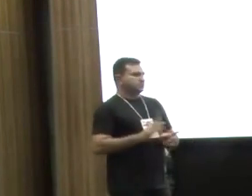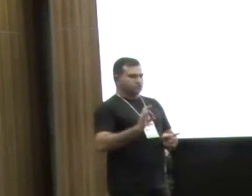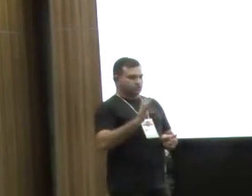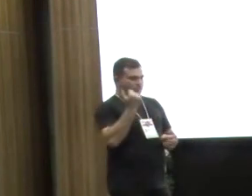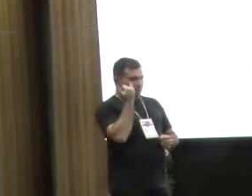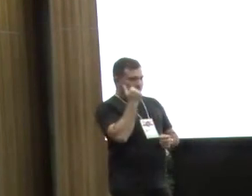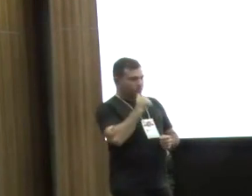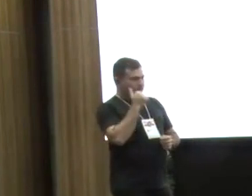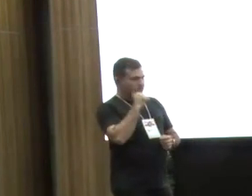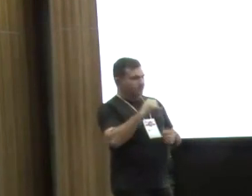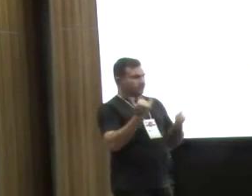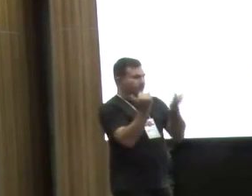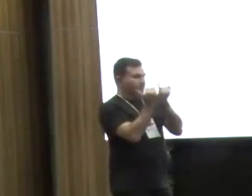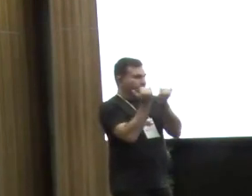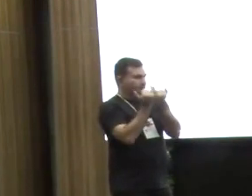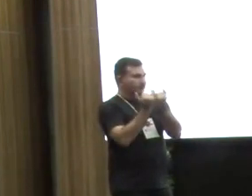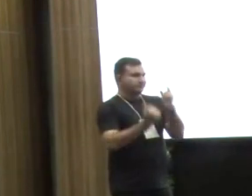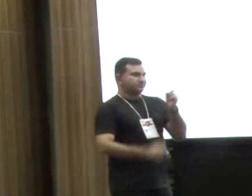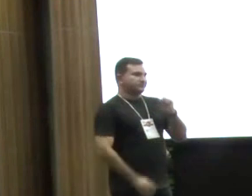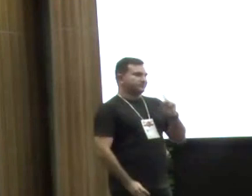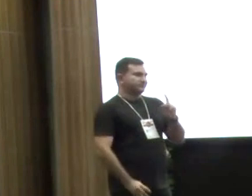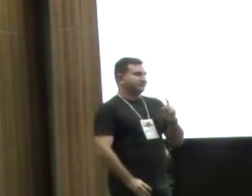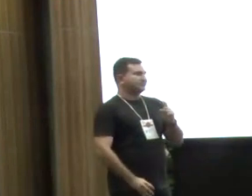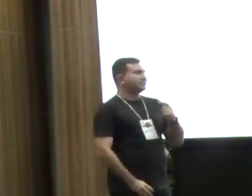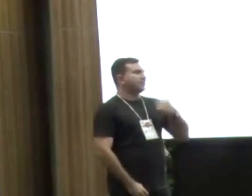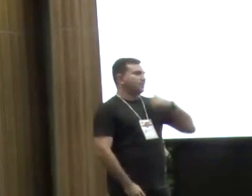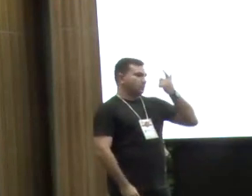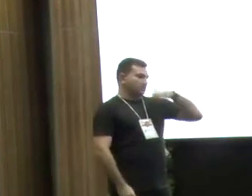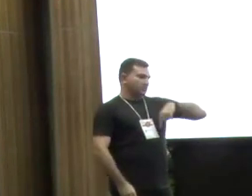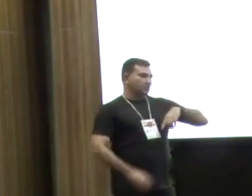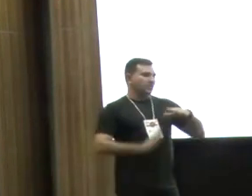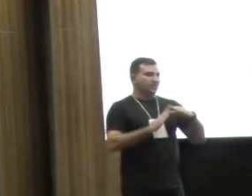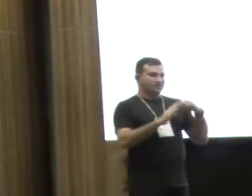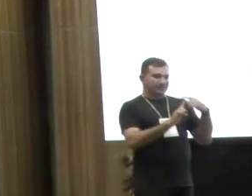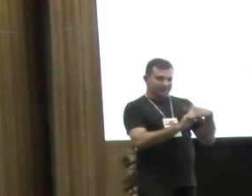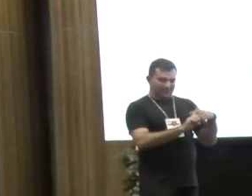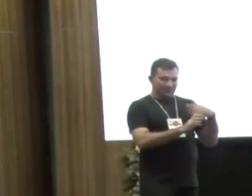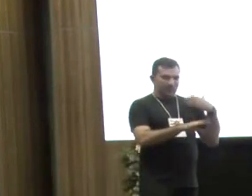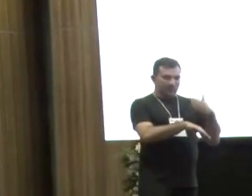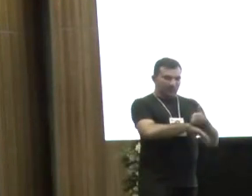que fofoca, não. Eu sou cristã, mas eu